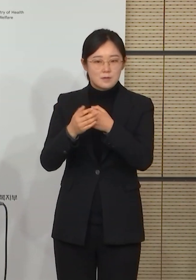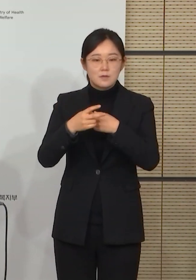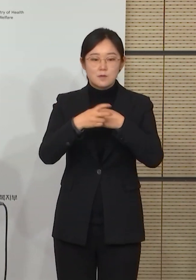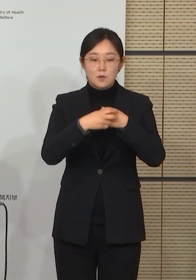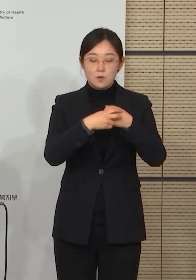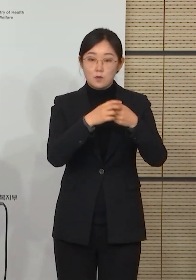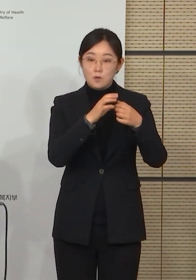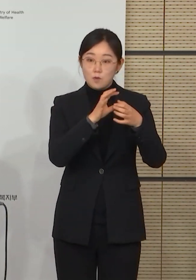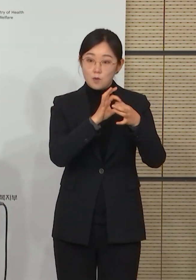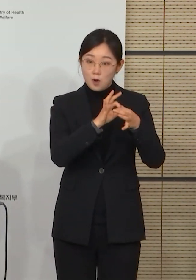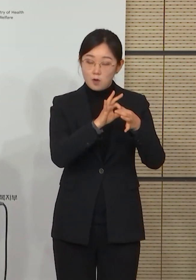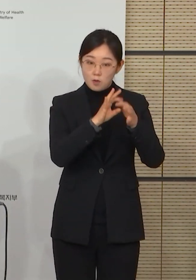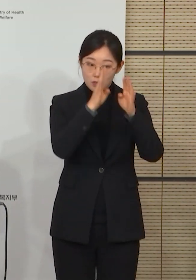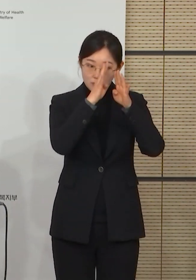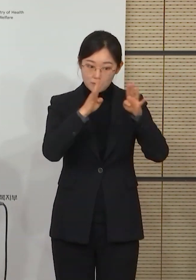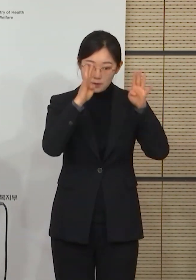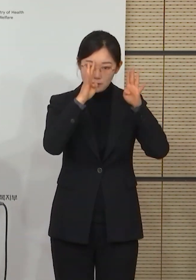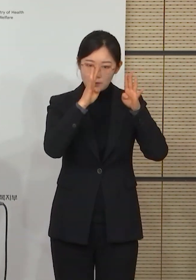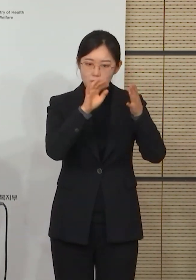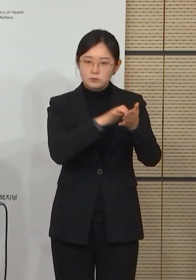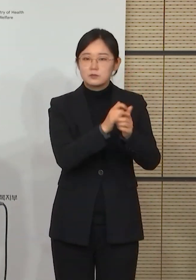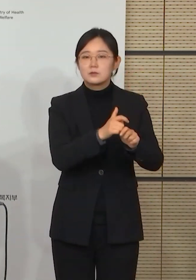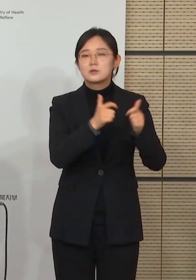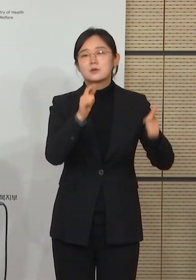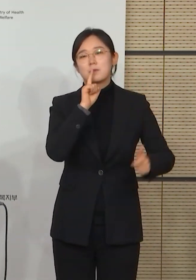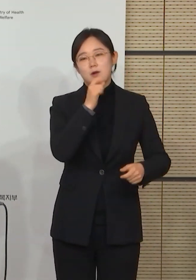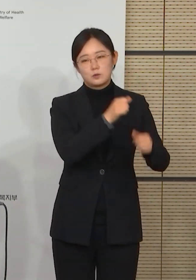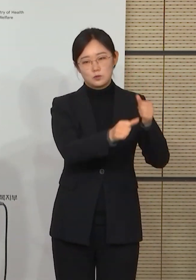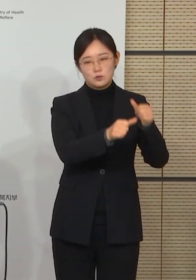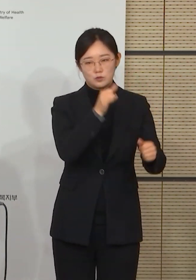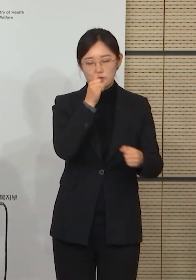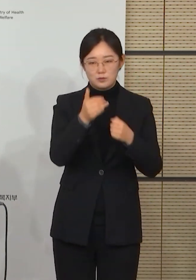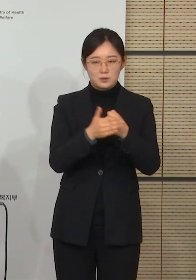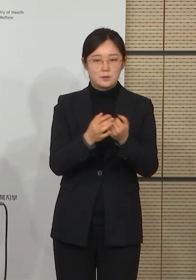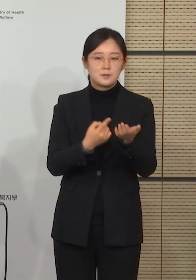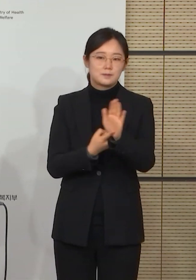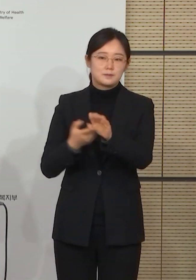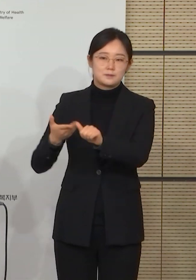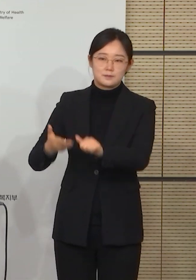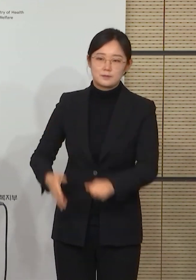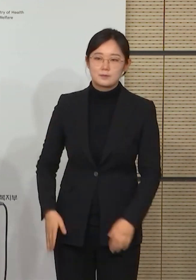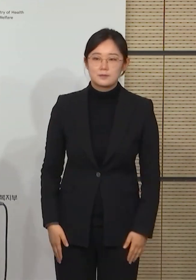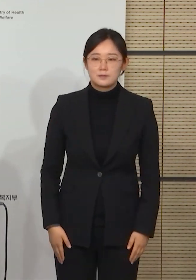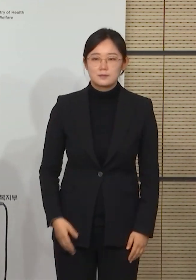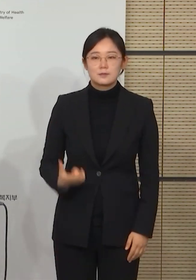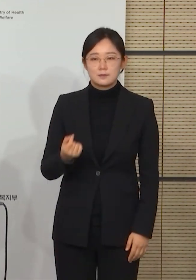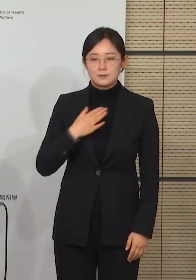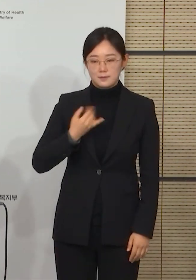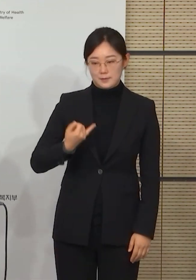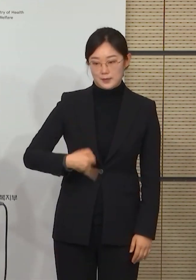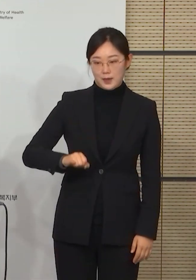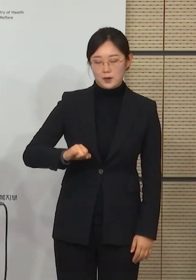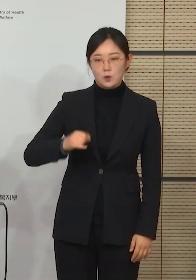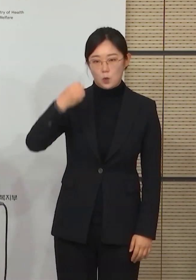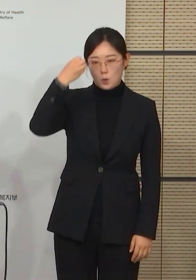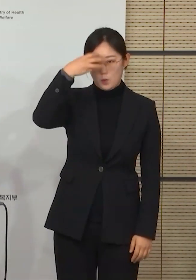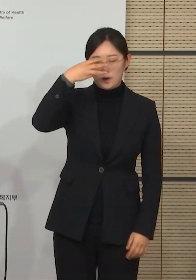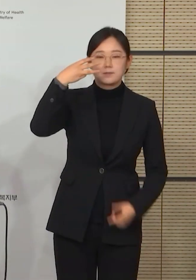있는데 이 자리를 빌어서 좀 확실하게 말씀을 해주시면 감사하겠습니다. 네, 저희 딸이 고3인 것은 맞습니다.